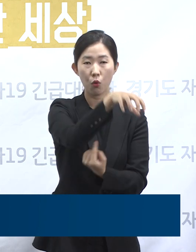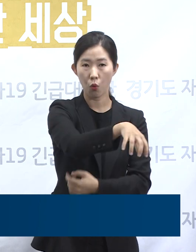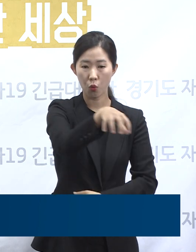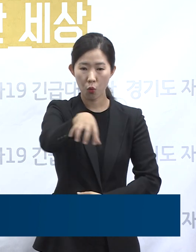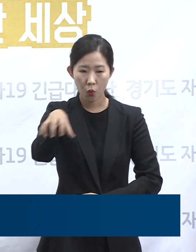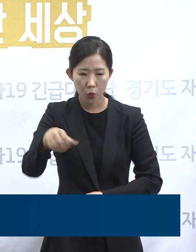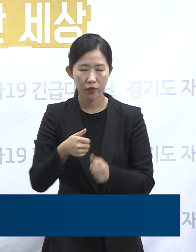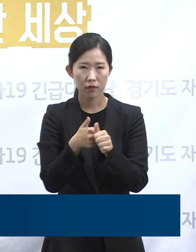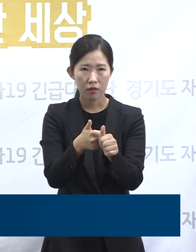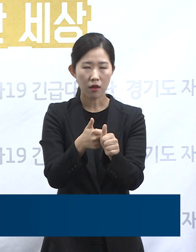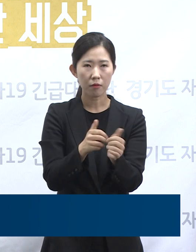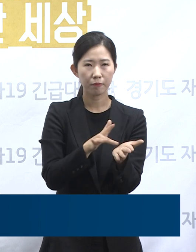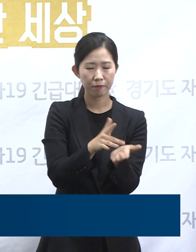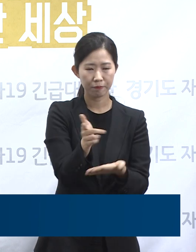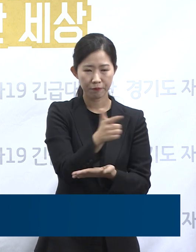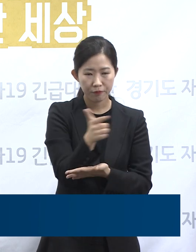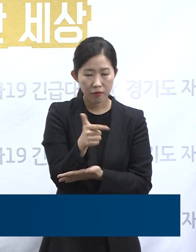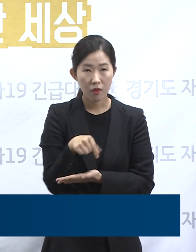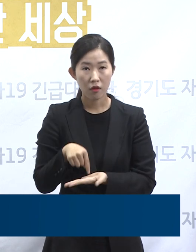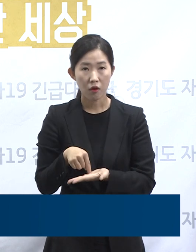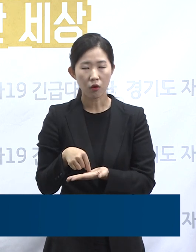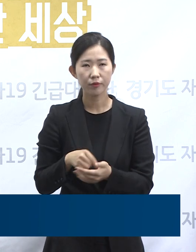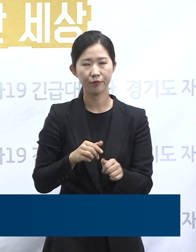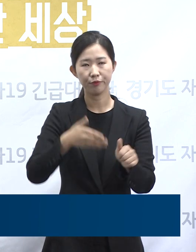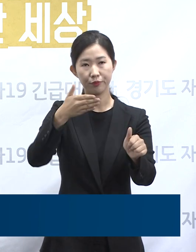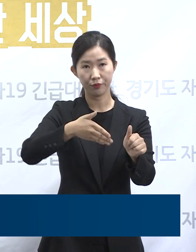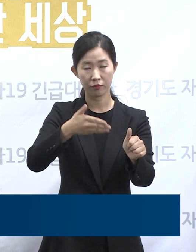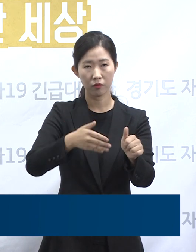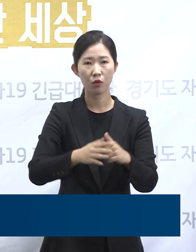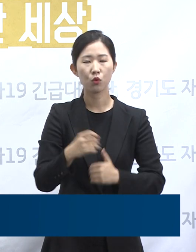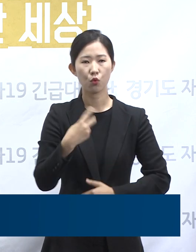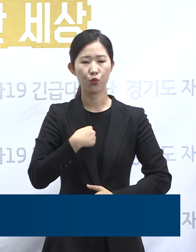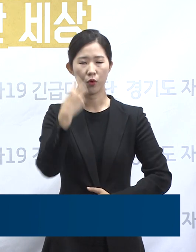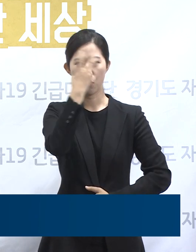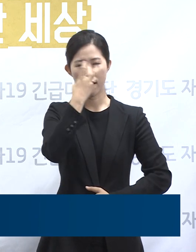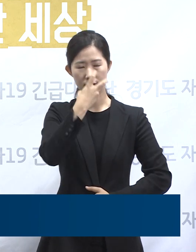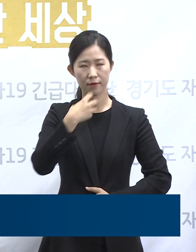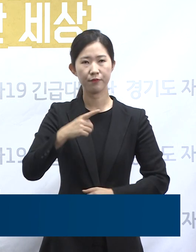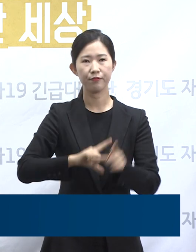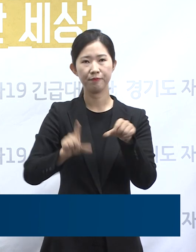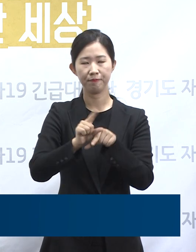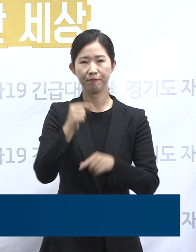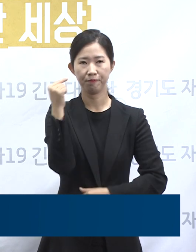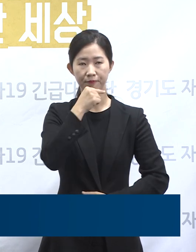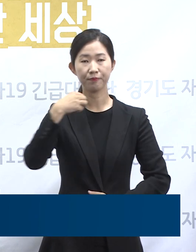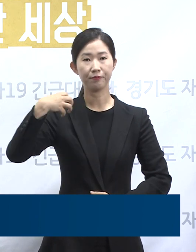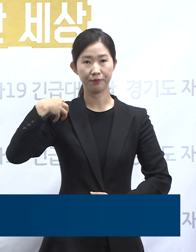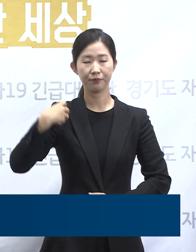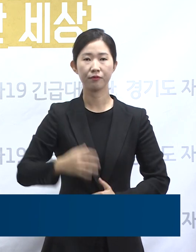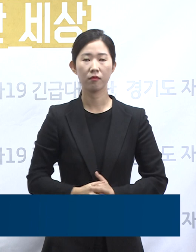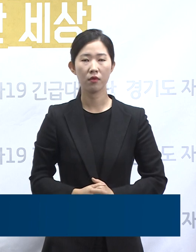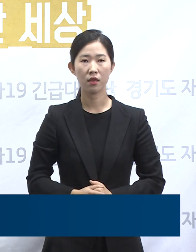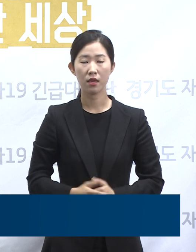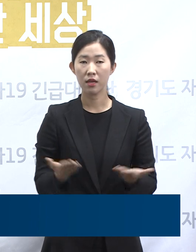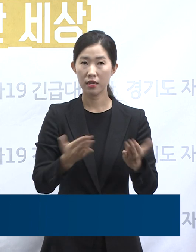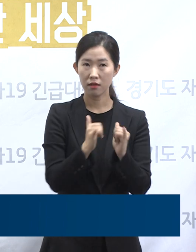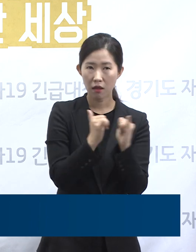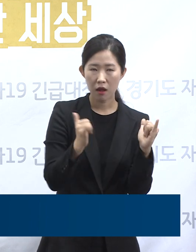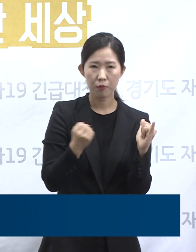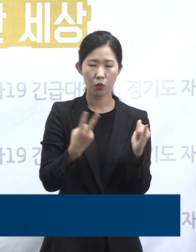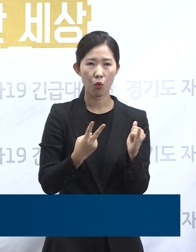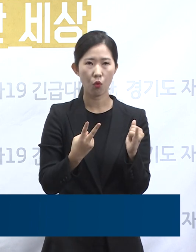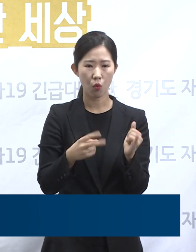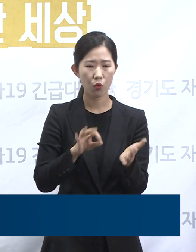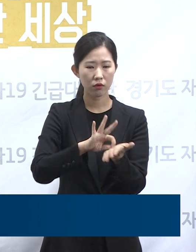관리를 지속적으로 강화해 나갈 계획입니다. 다중이용업소 운영자, 종사자 및 이용자 모두 불편함과